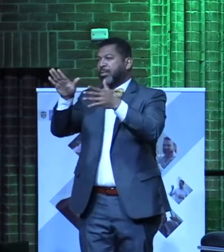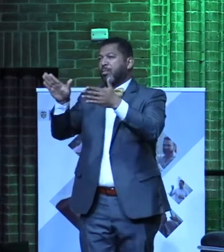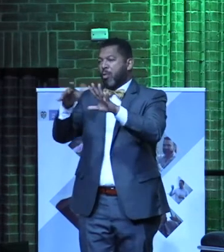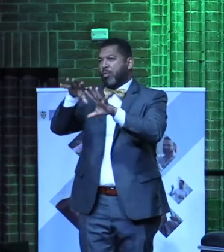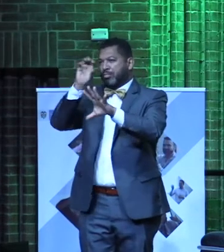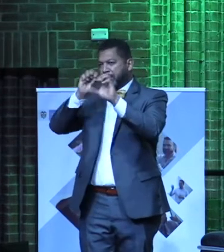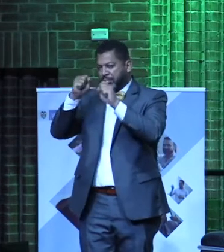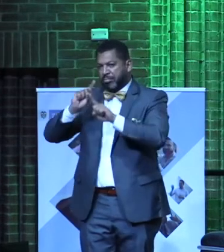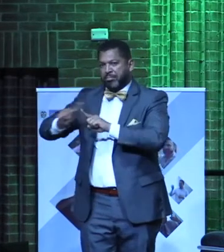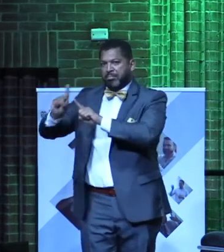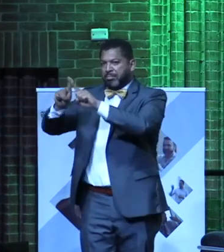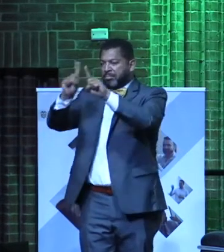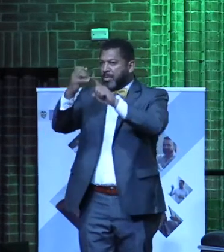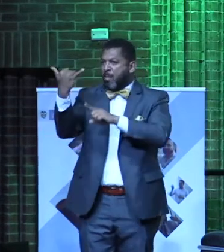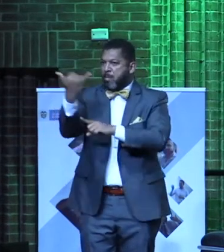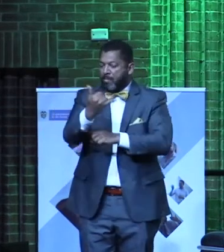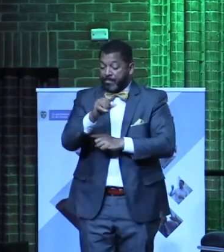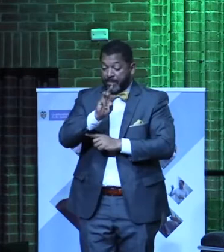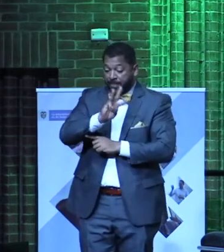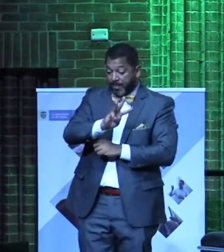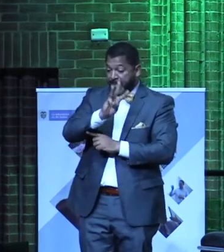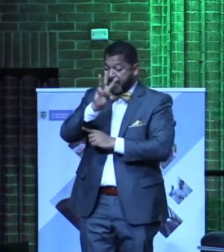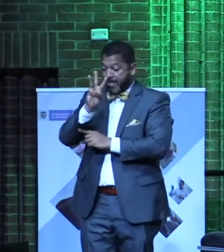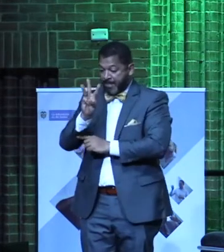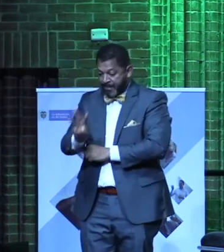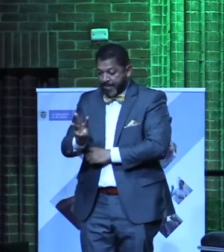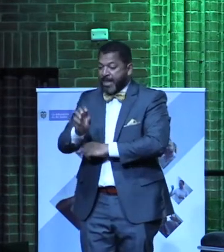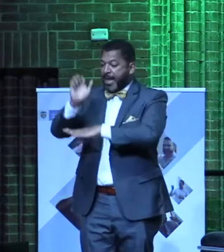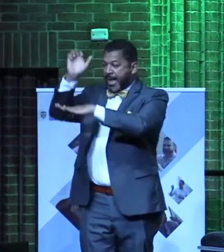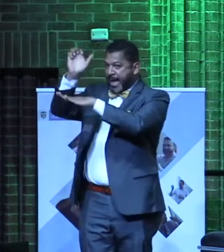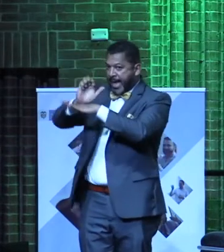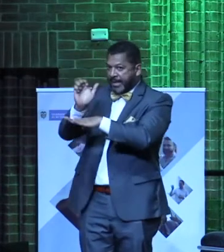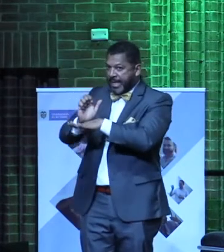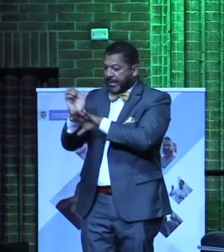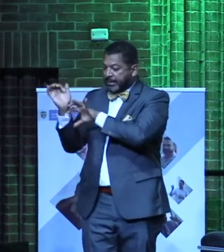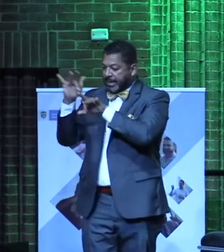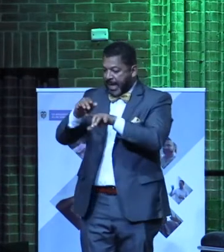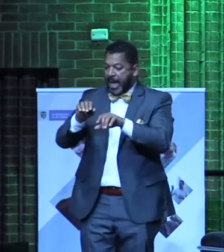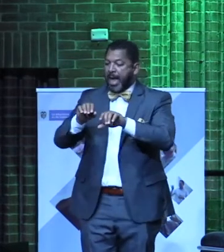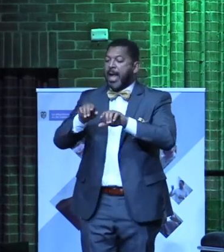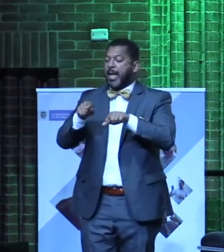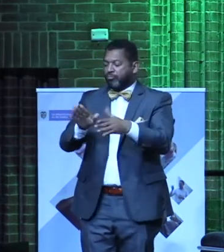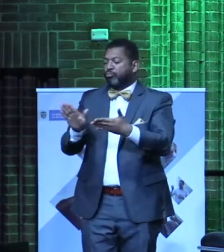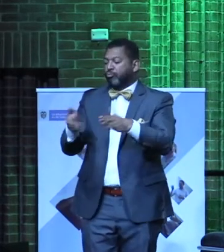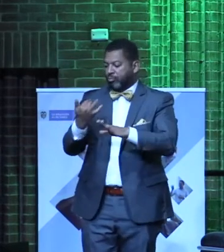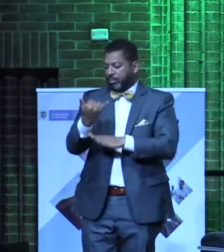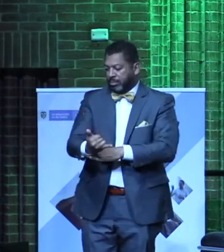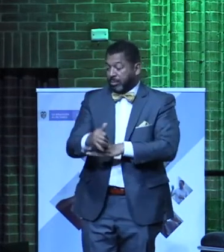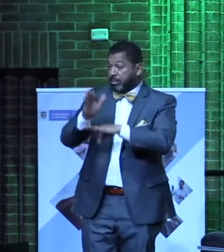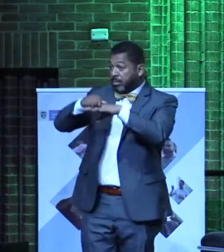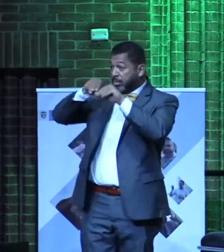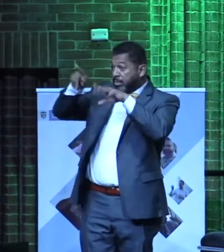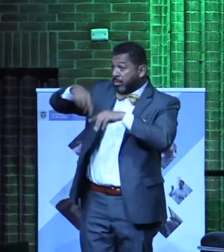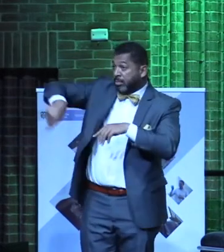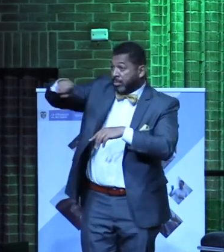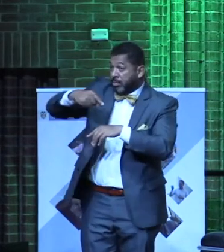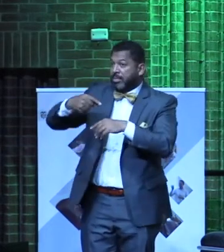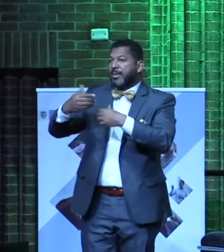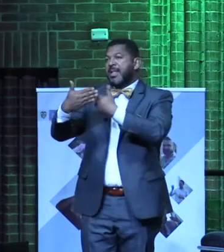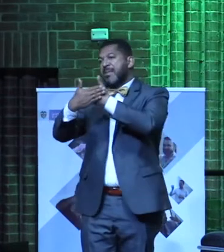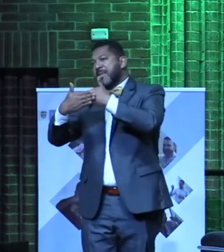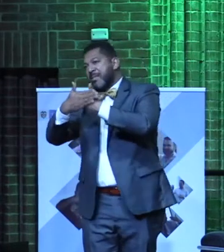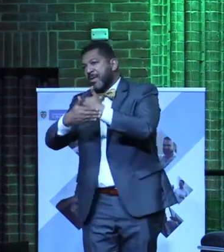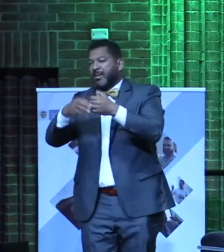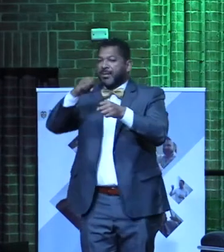estuvieron presentes 33 entidades territoriales, porque fueron convocados departamentos y